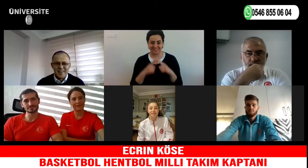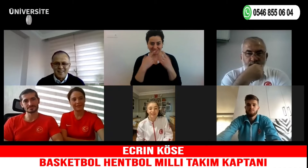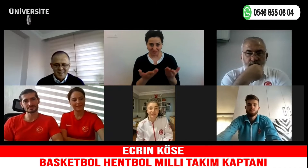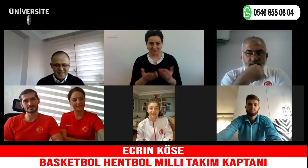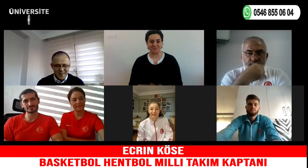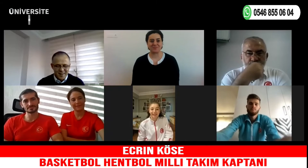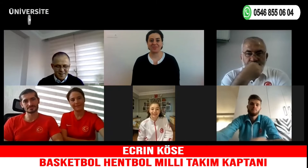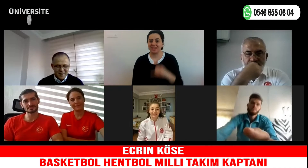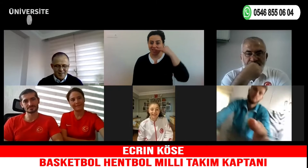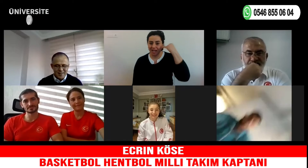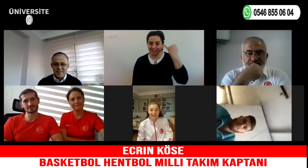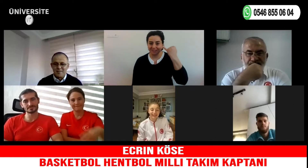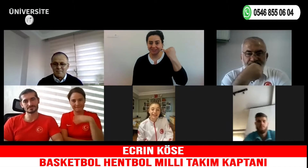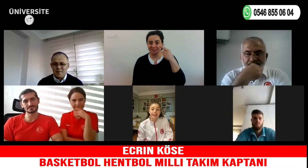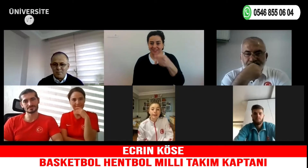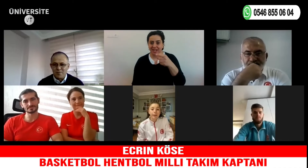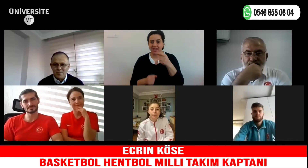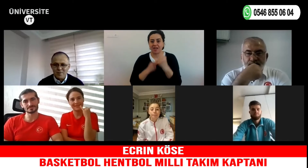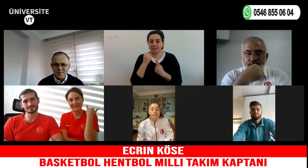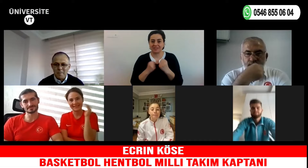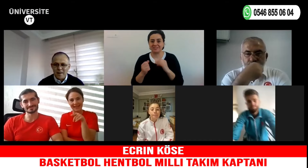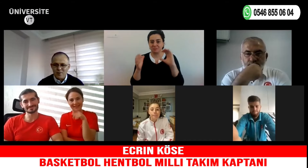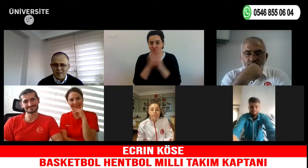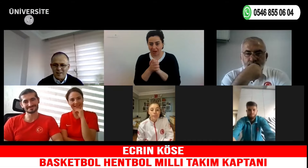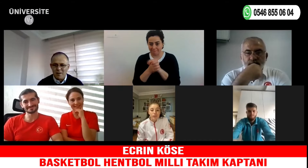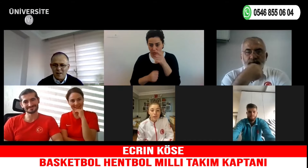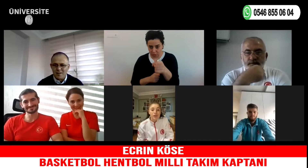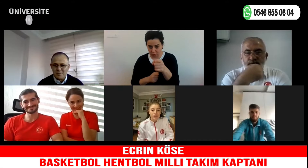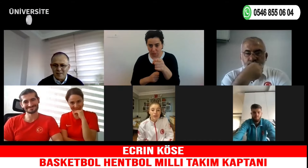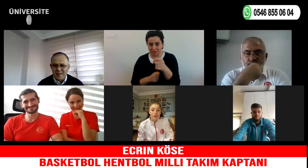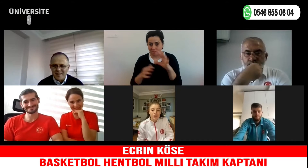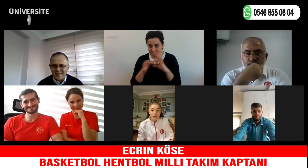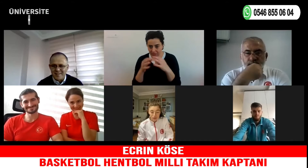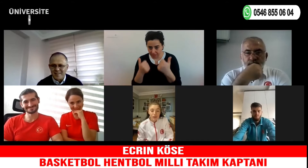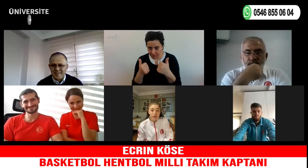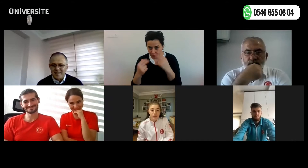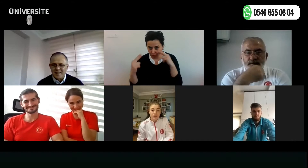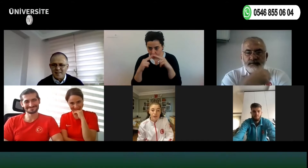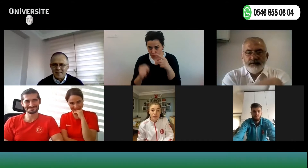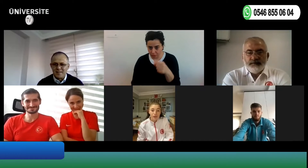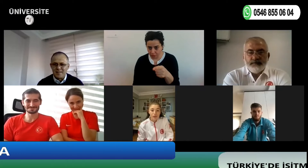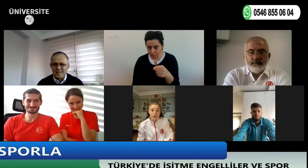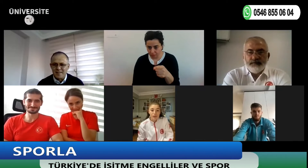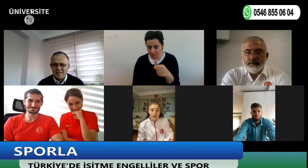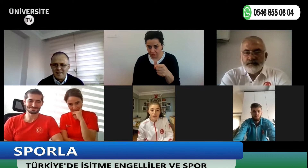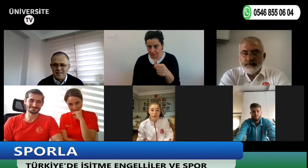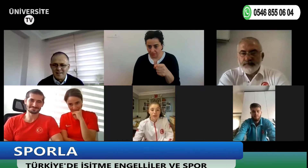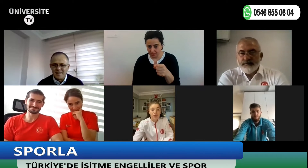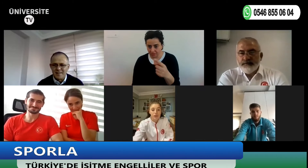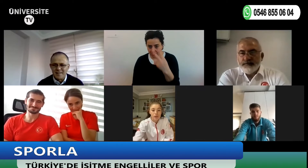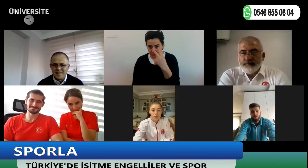ediyorum. Yasin atletizm şampiyonumuz. Şu anda bağlandı mı Yasin?